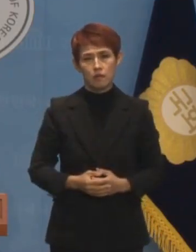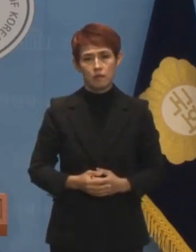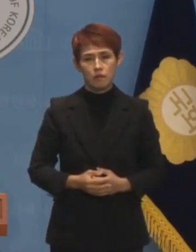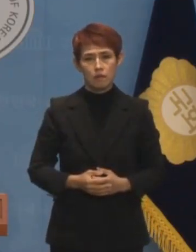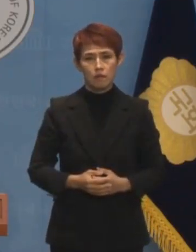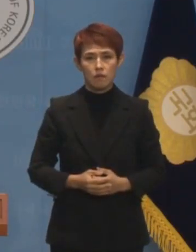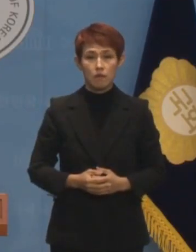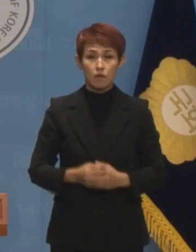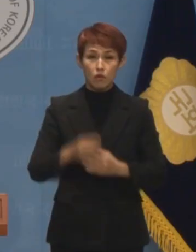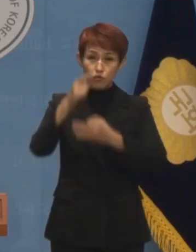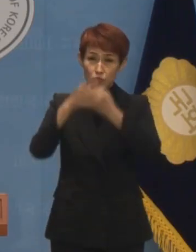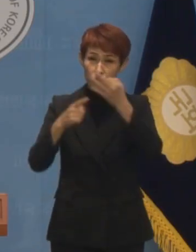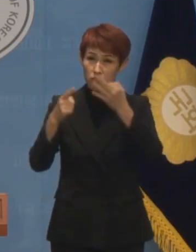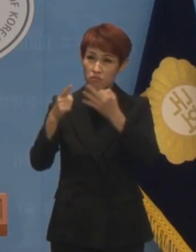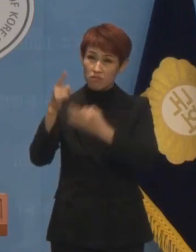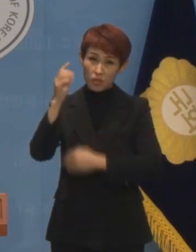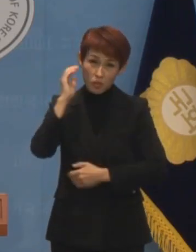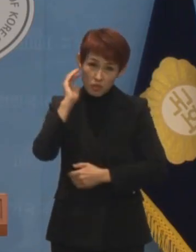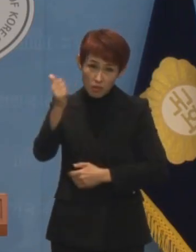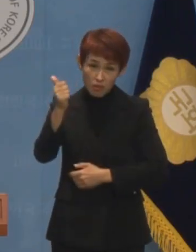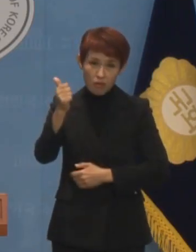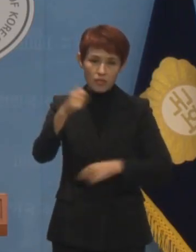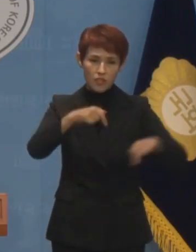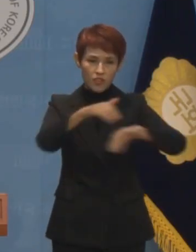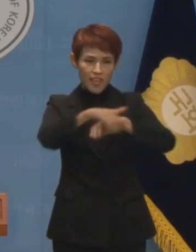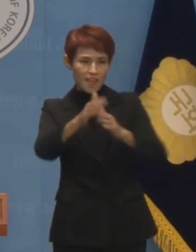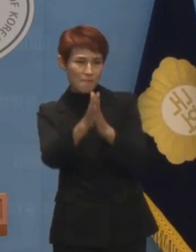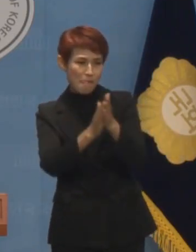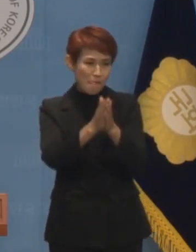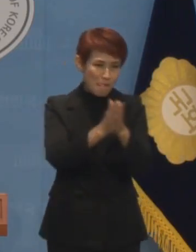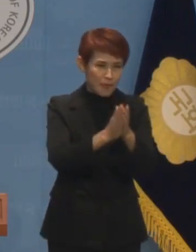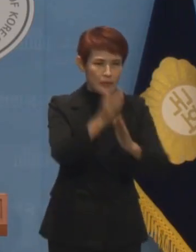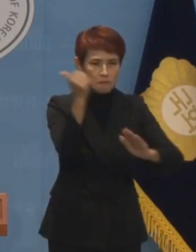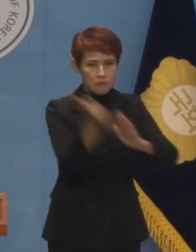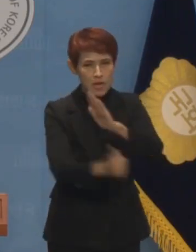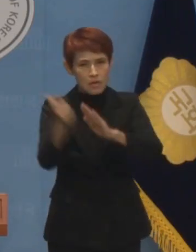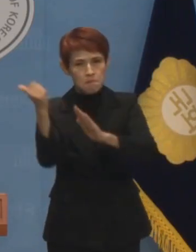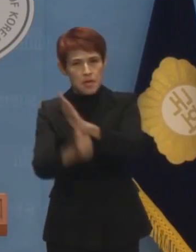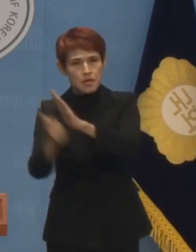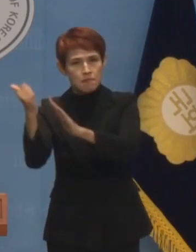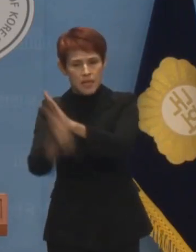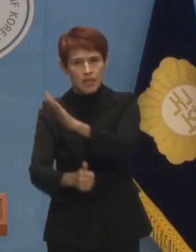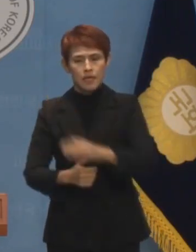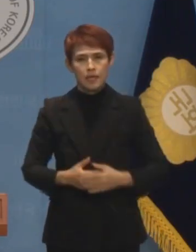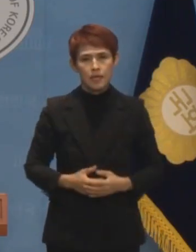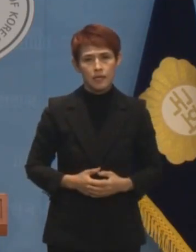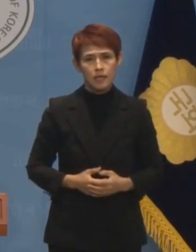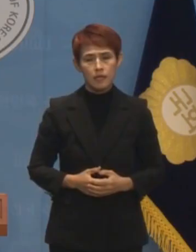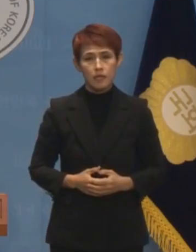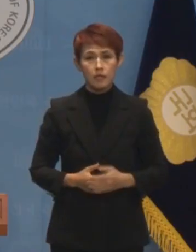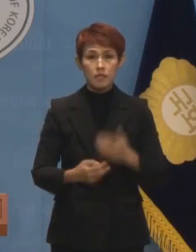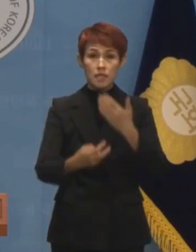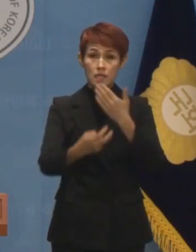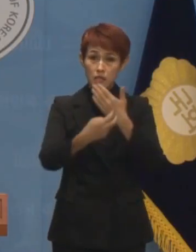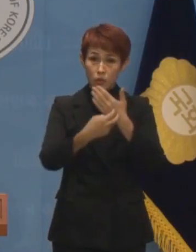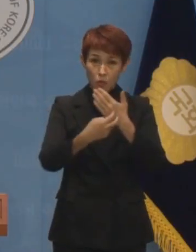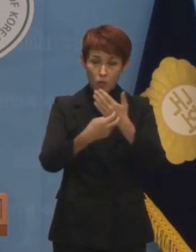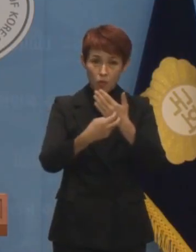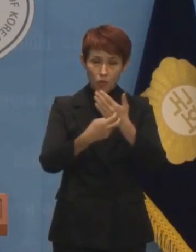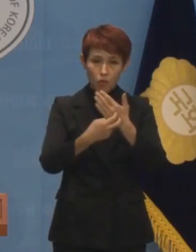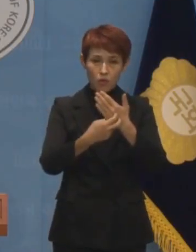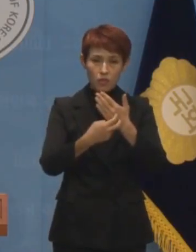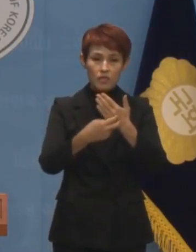마이너스 손 명성답게 손대는 정책마다 퇴행시키고 있습니다. 현 의료급여